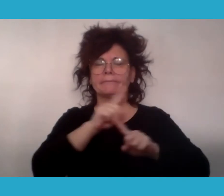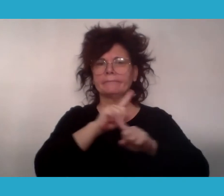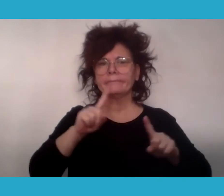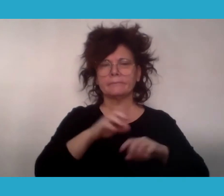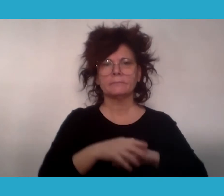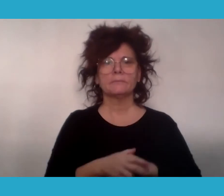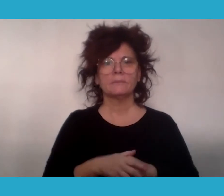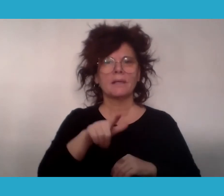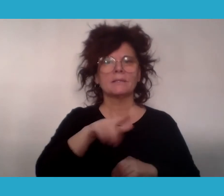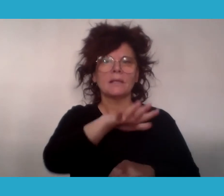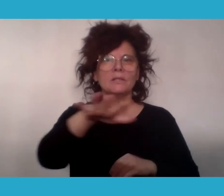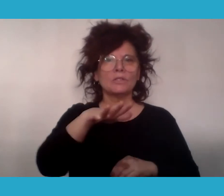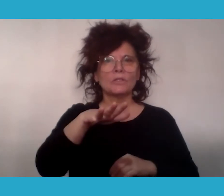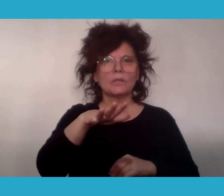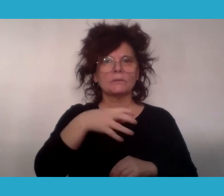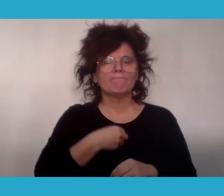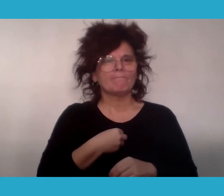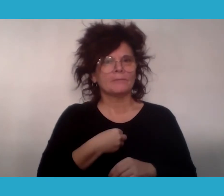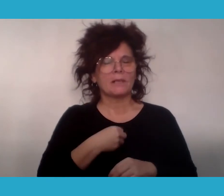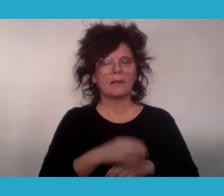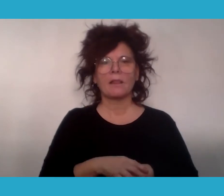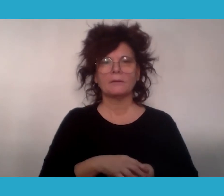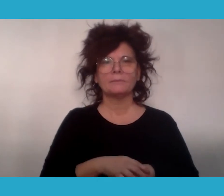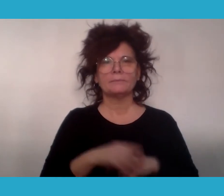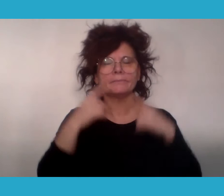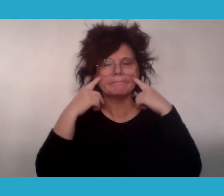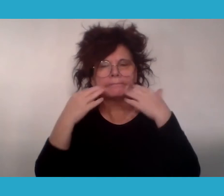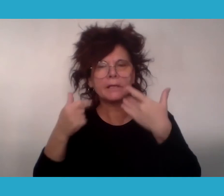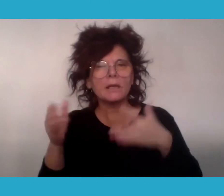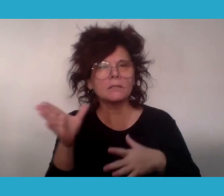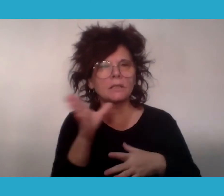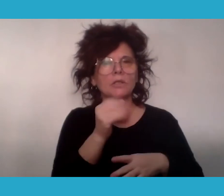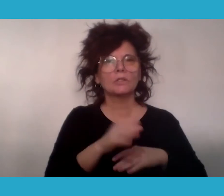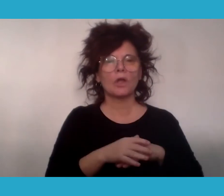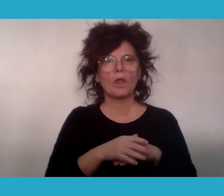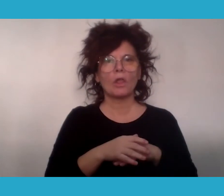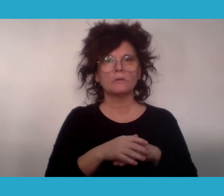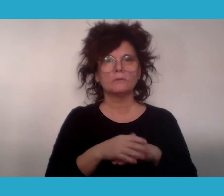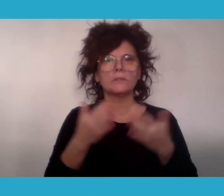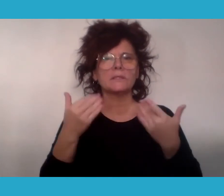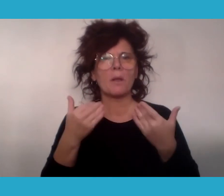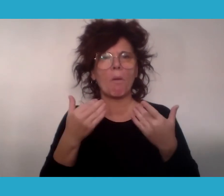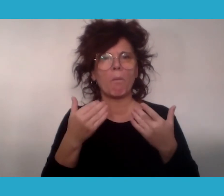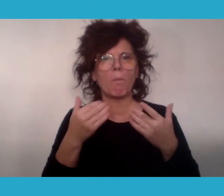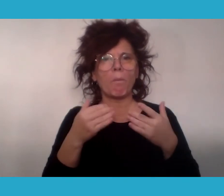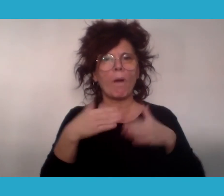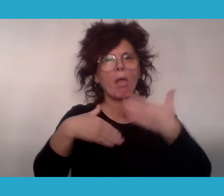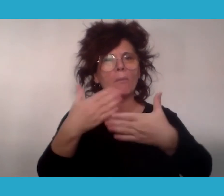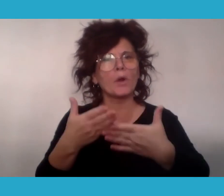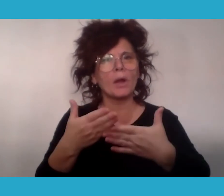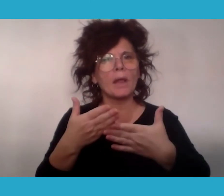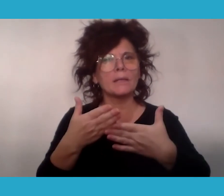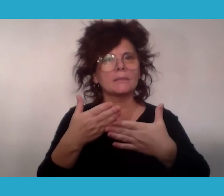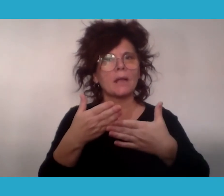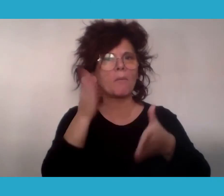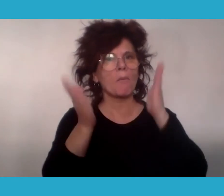la considera, entre muchas otras que enumera. Analizando todo ello, considera que sin inconveniente se podrá compatibilizar el progreso sin